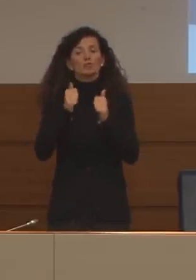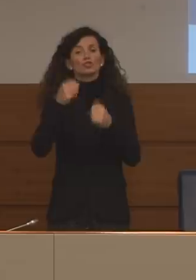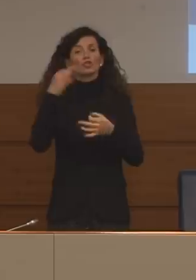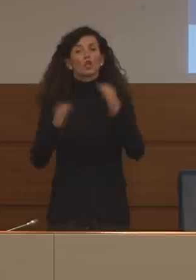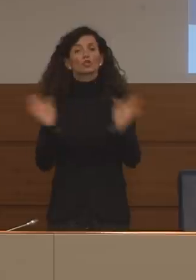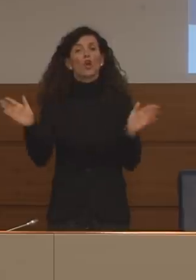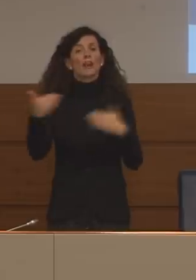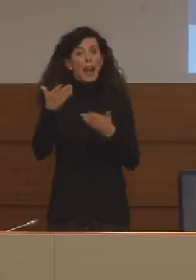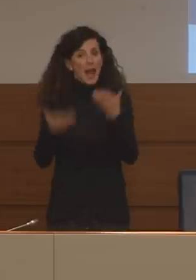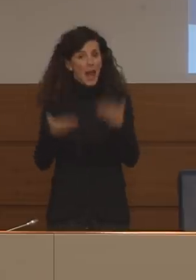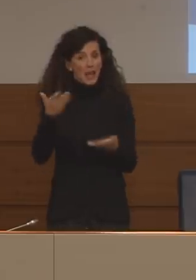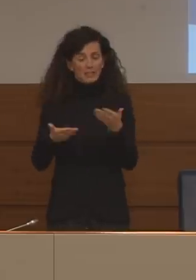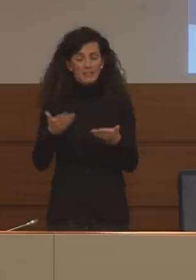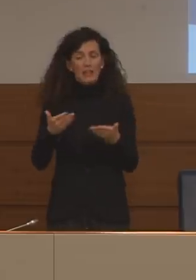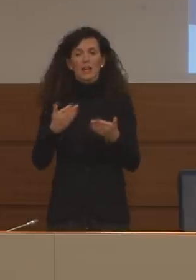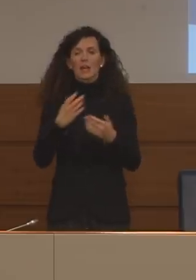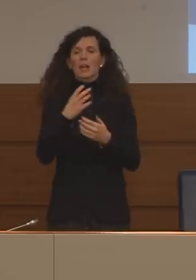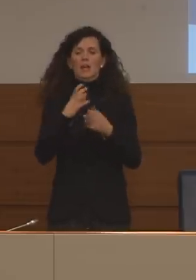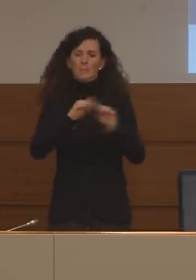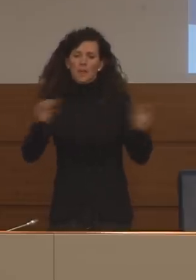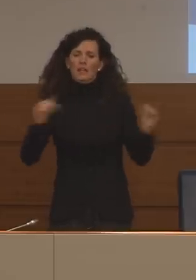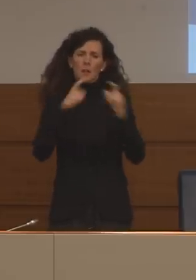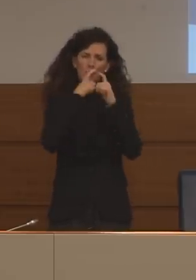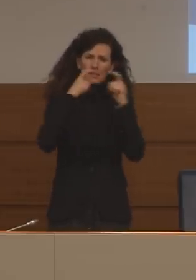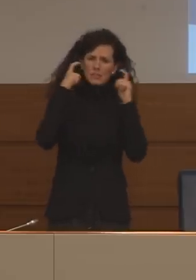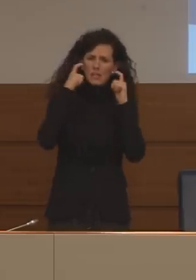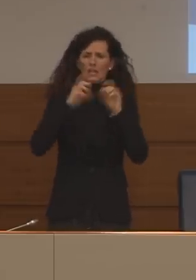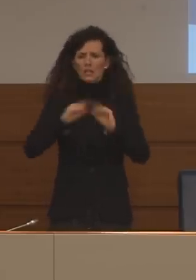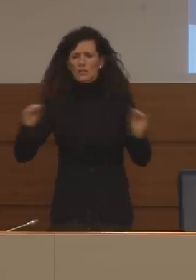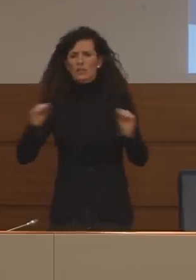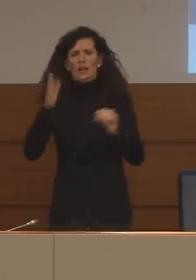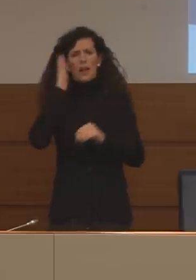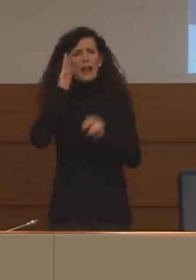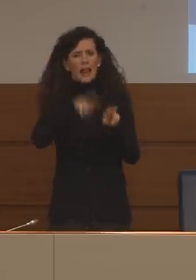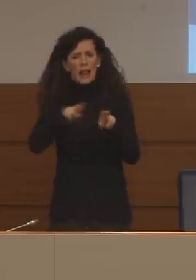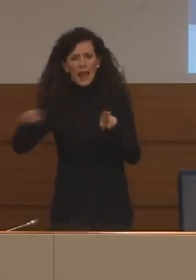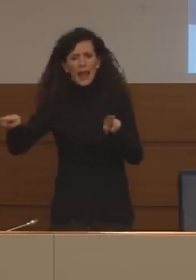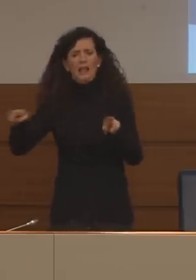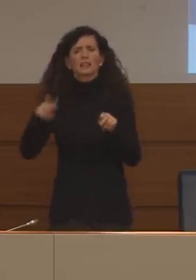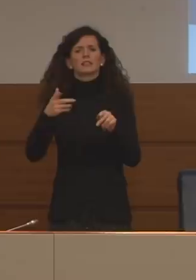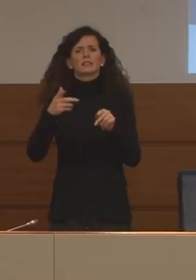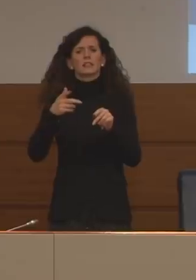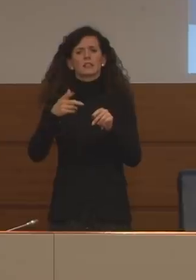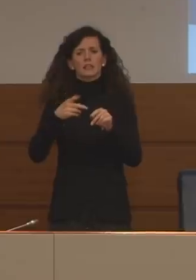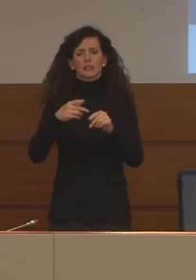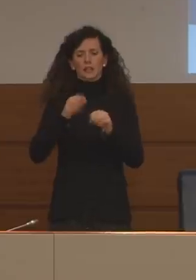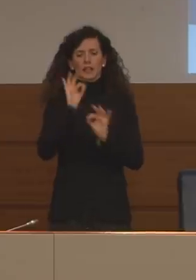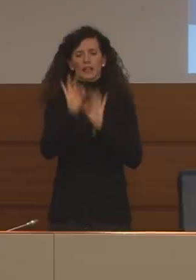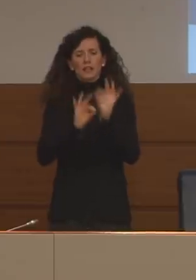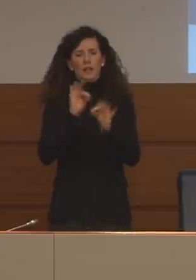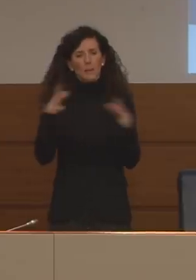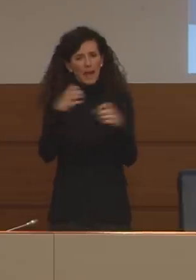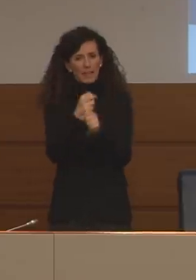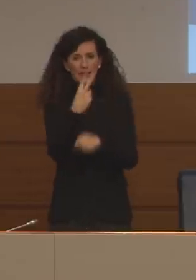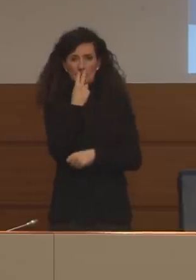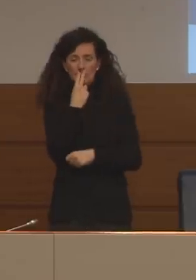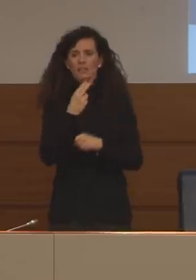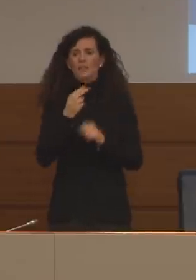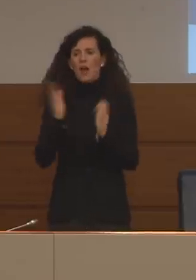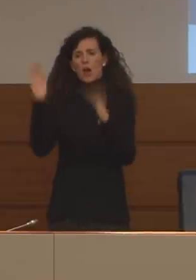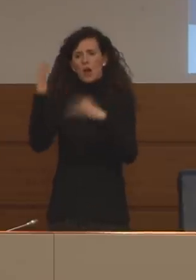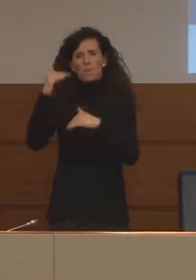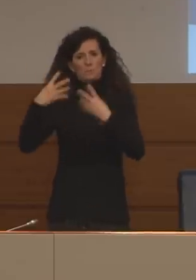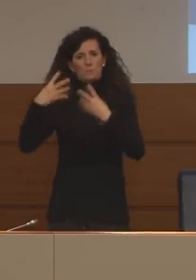cui mascherine attrezzature per letti di terapia intensiva monitor e altro materiale che è stato